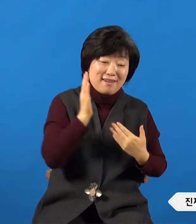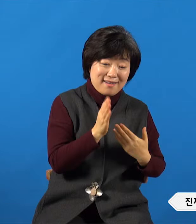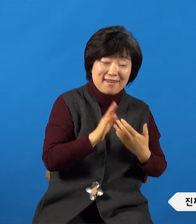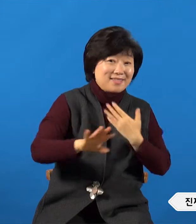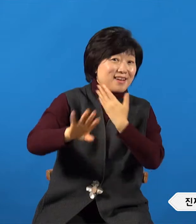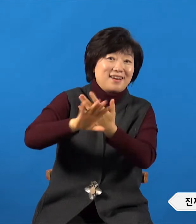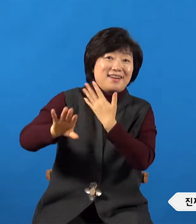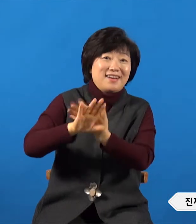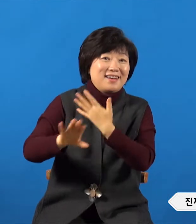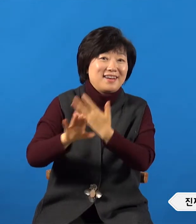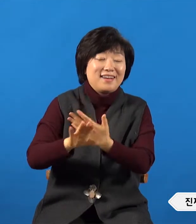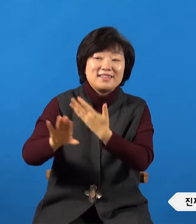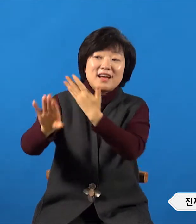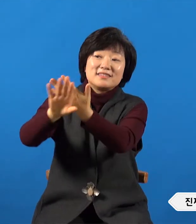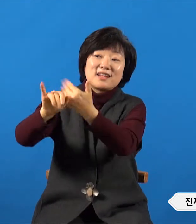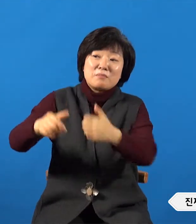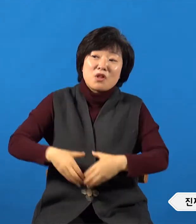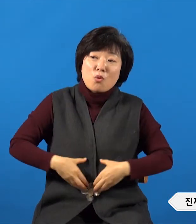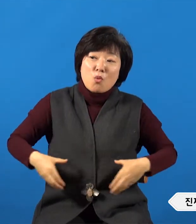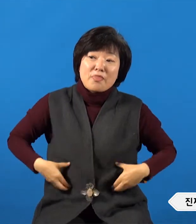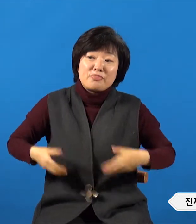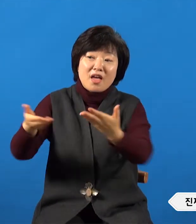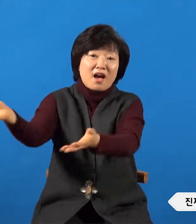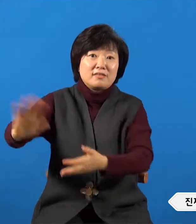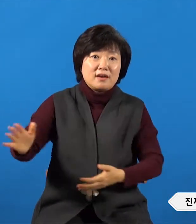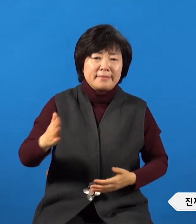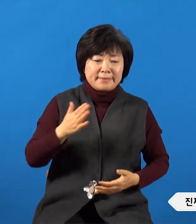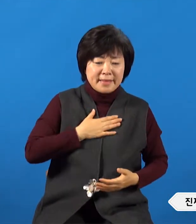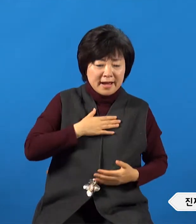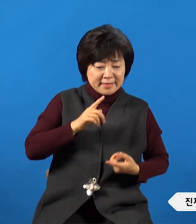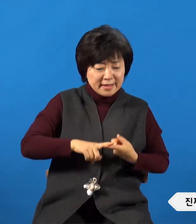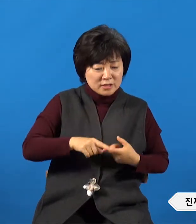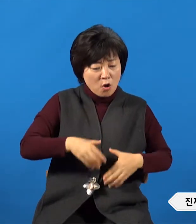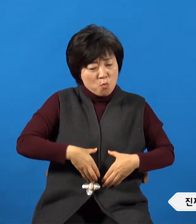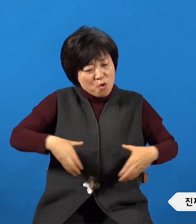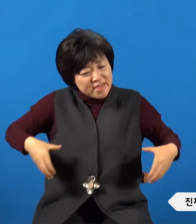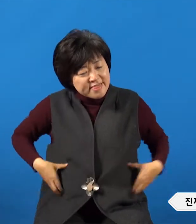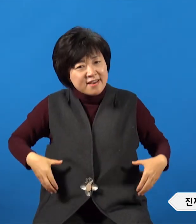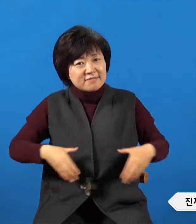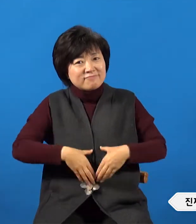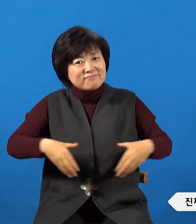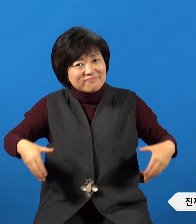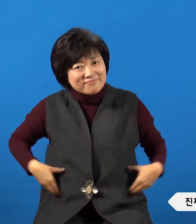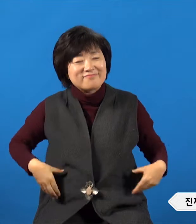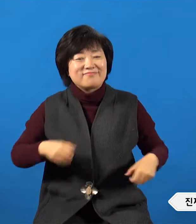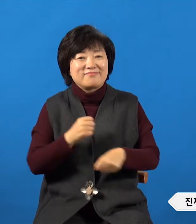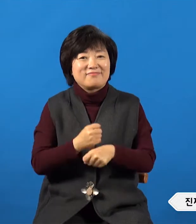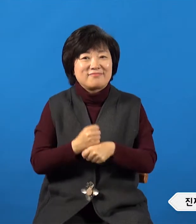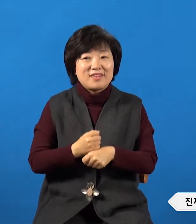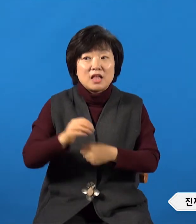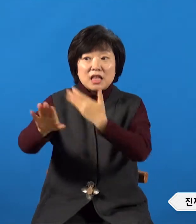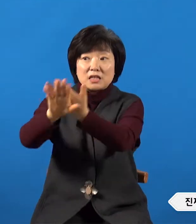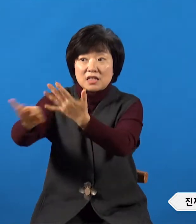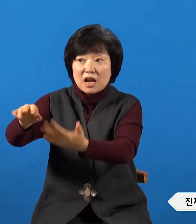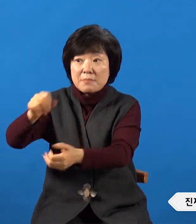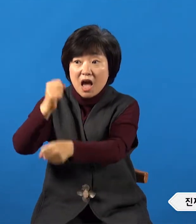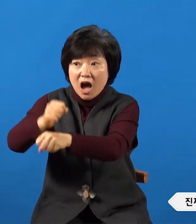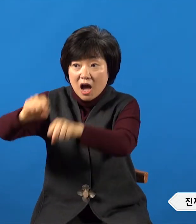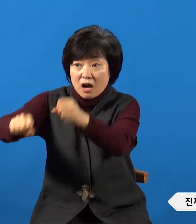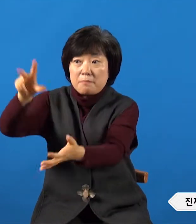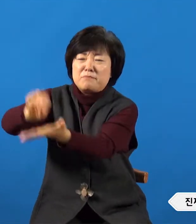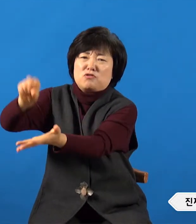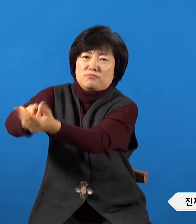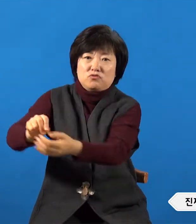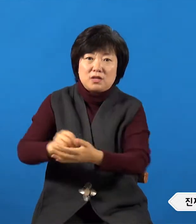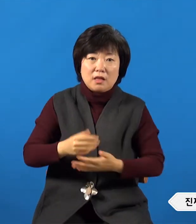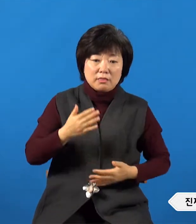대해서는 관대하지 못합니다. 나에 대해서는 엄청 관대합니다. 남이 하면 문제입니다. 내가 하면 괜찮습니다. 내